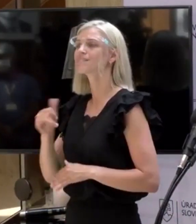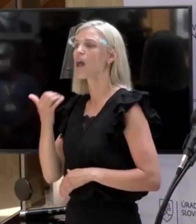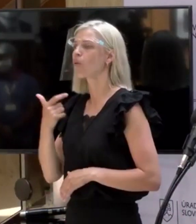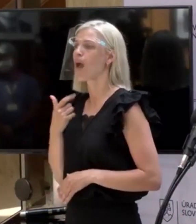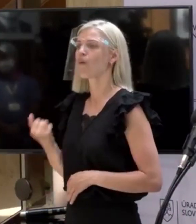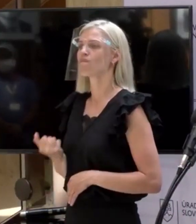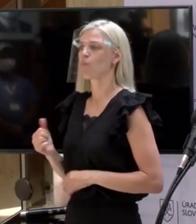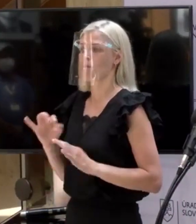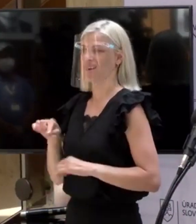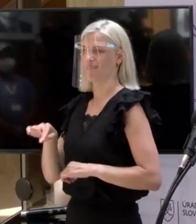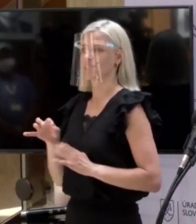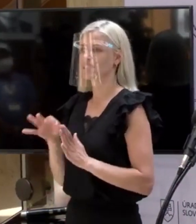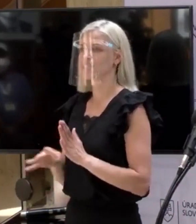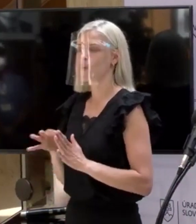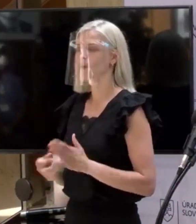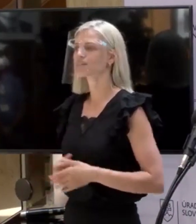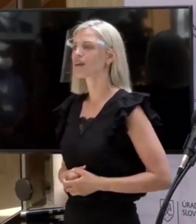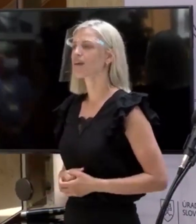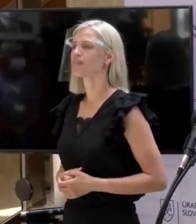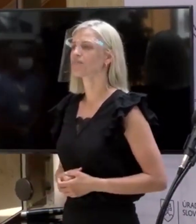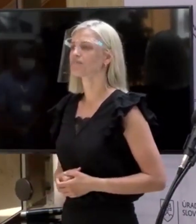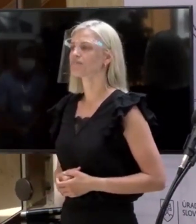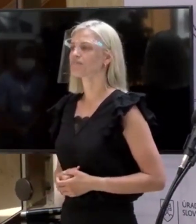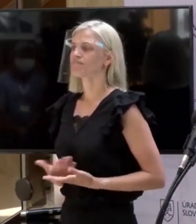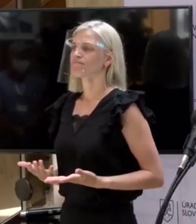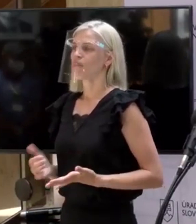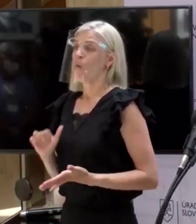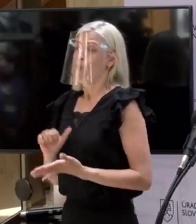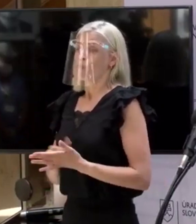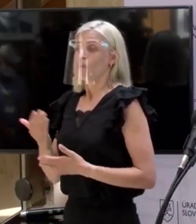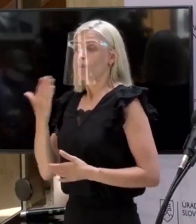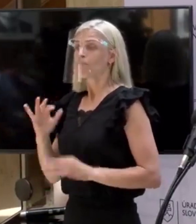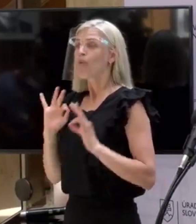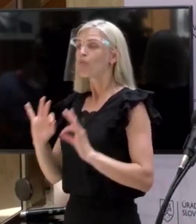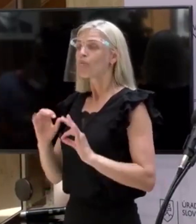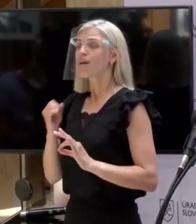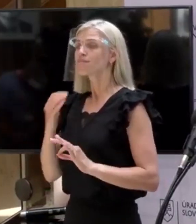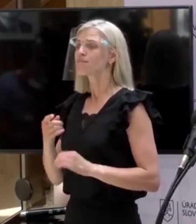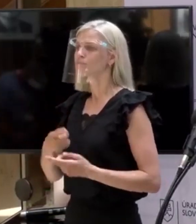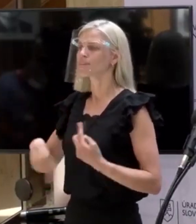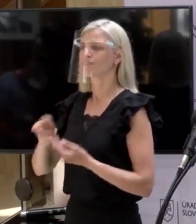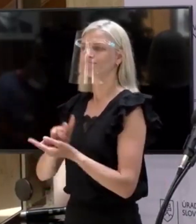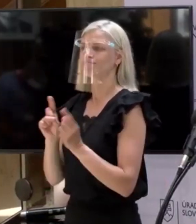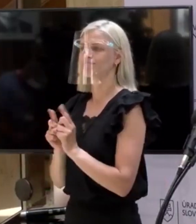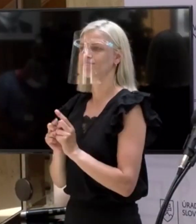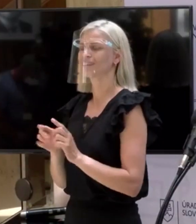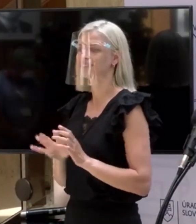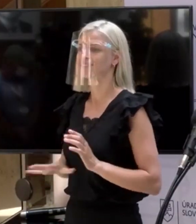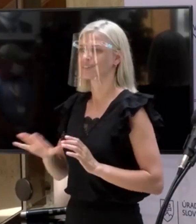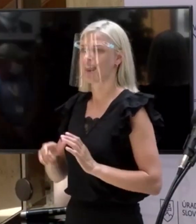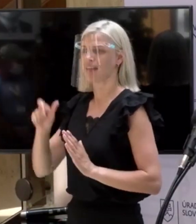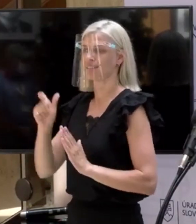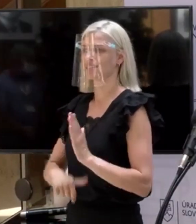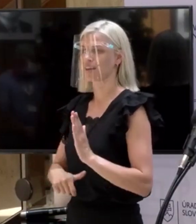Určite bolo dobré, keby bola zhoda v rámci celej strany aj